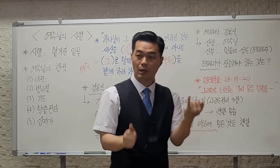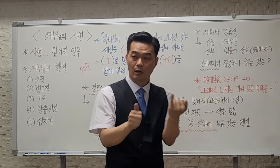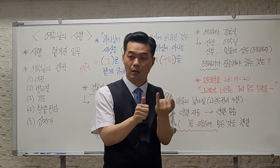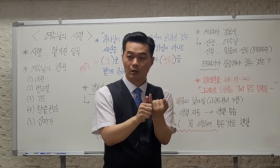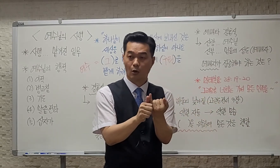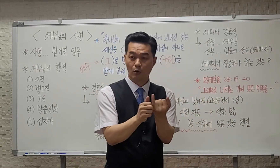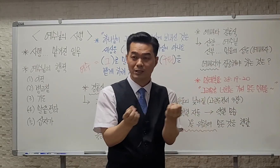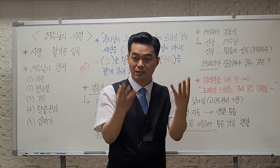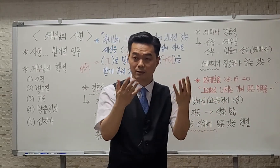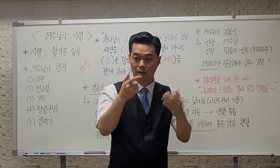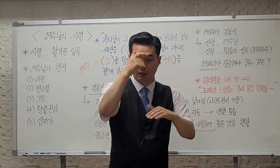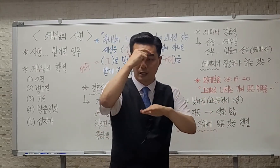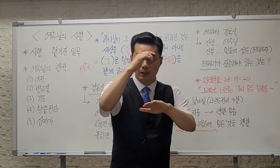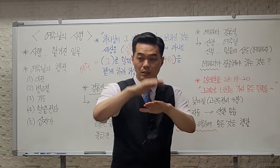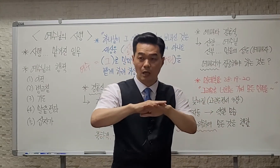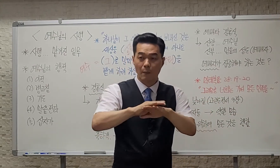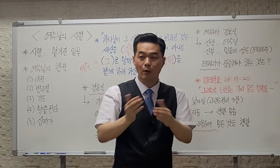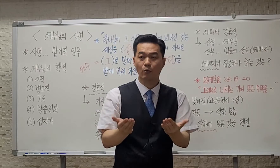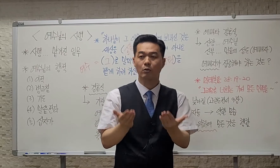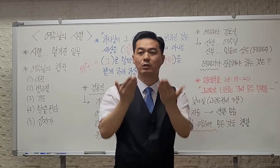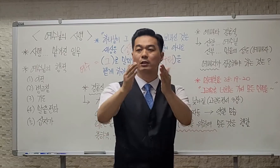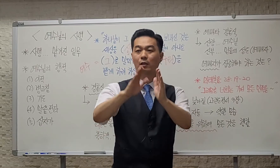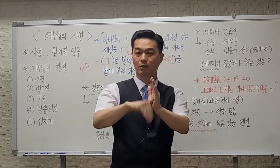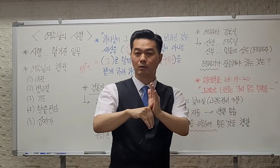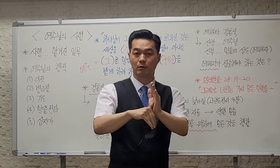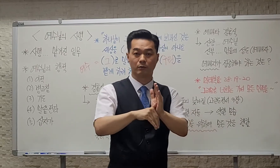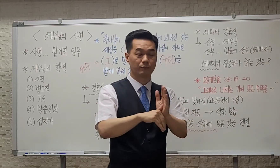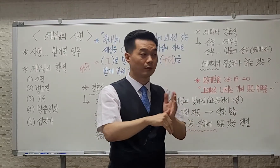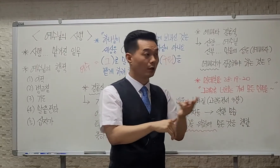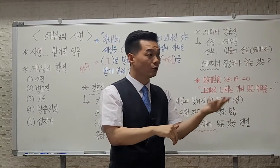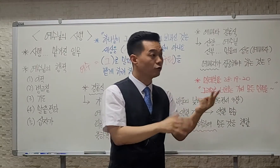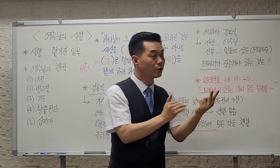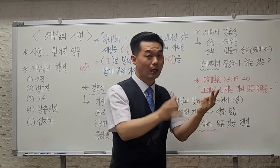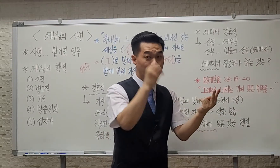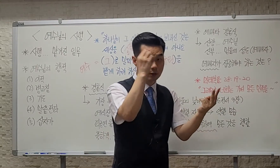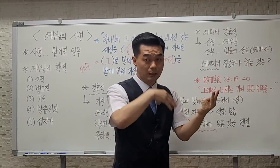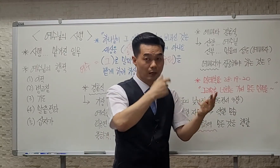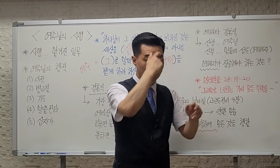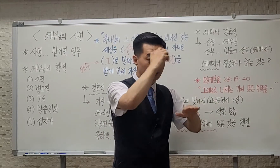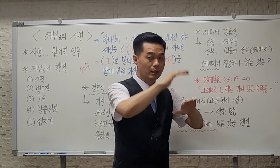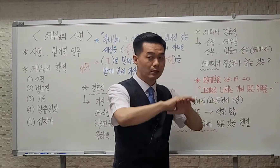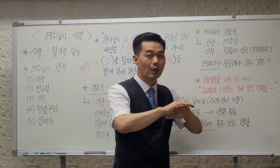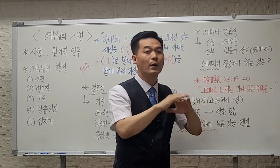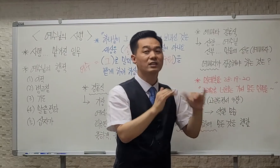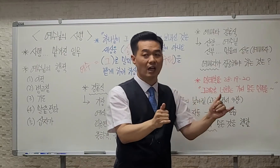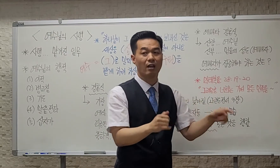그런데 결혼식을 예배로 드릴 때는 두 사람은 그냥 예배자예요.